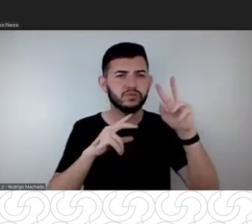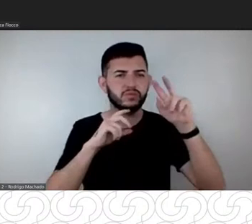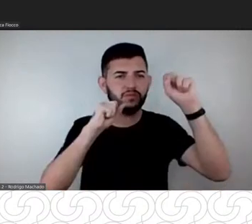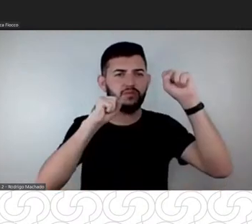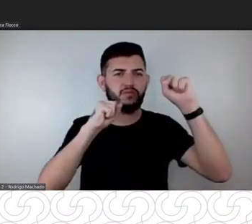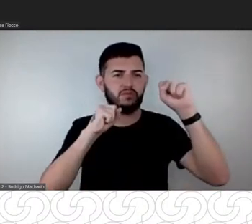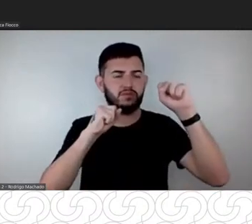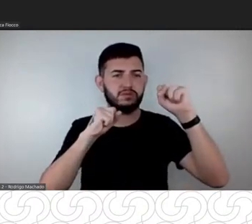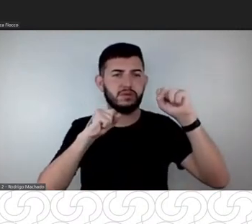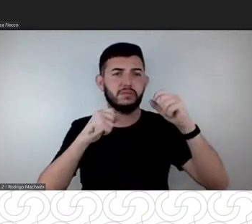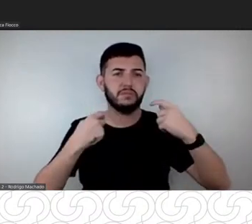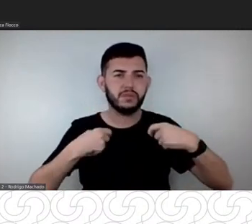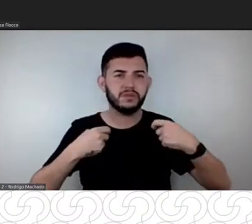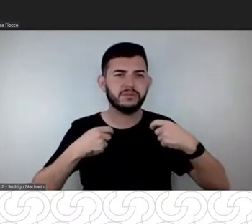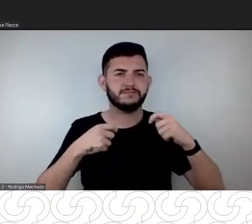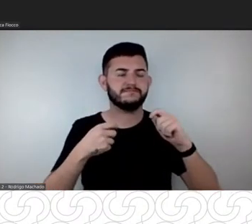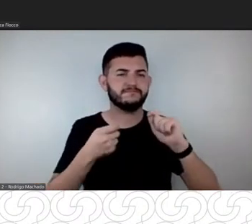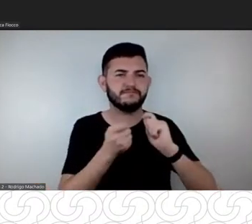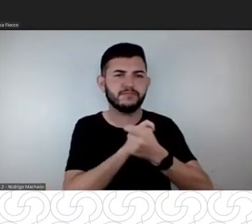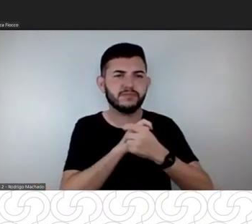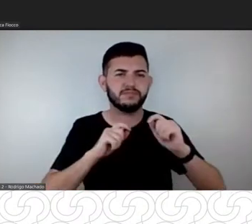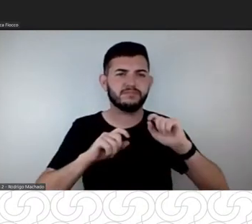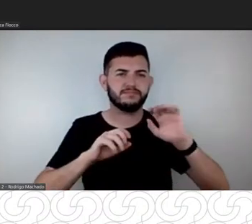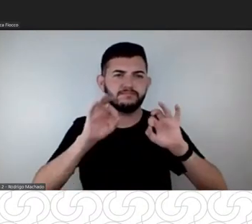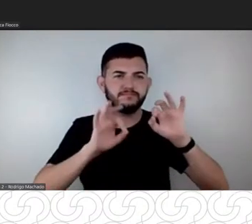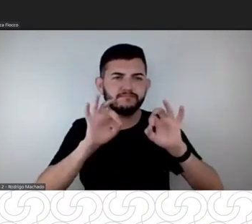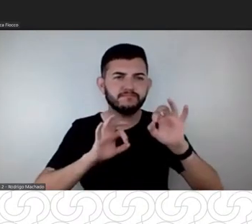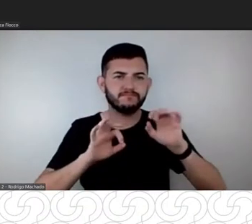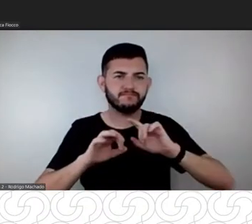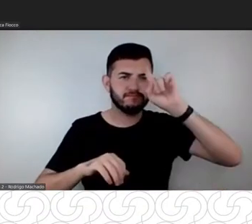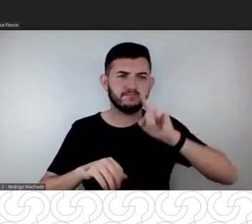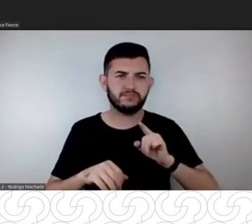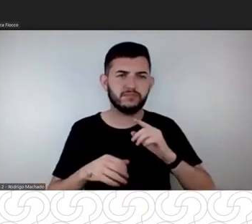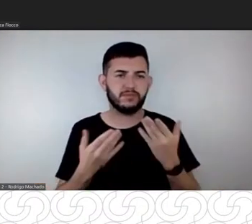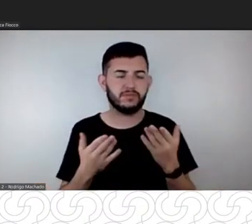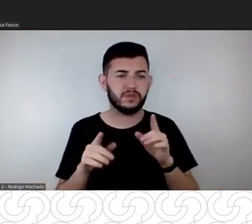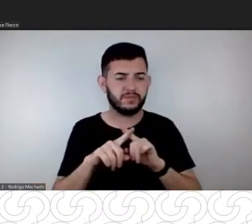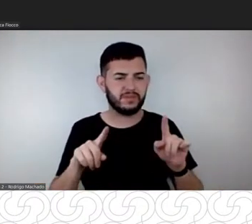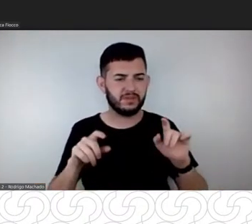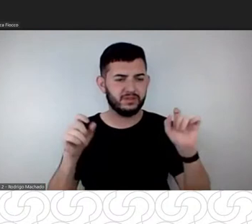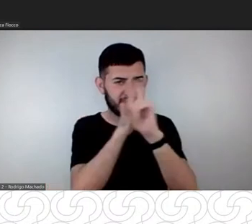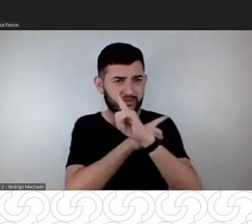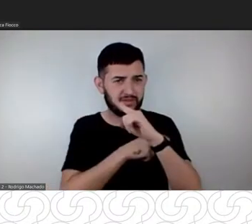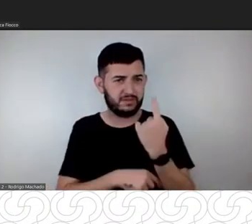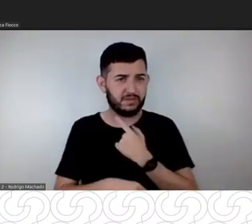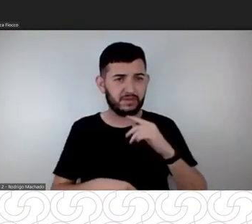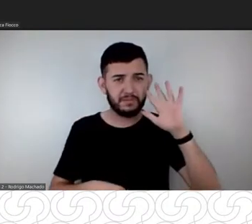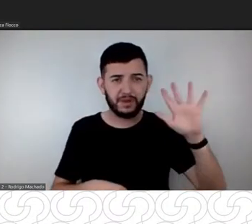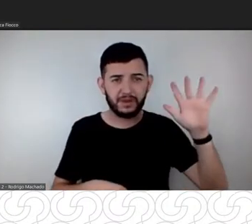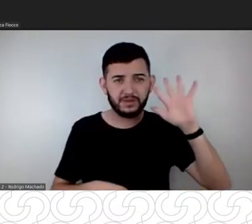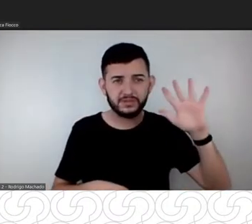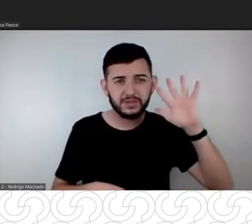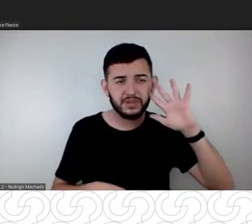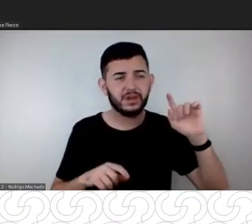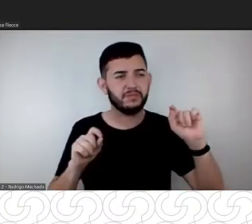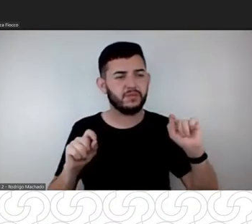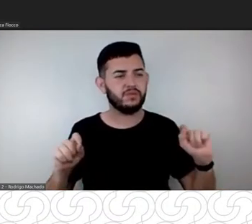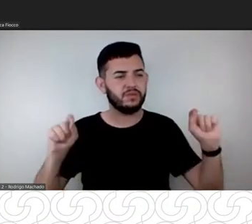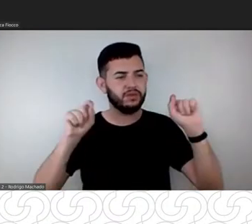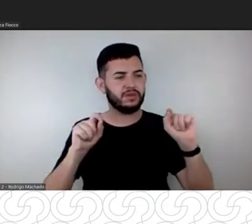É difícil imaginar, na distância que estamos observando e com a verdadeira